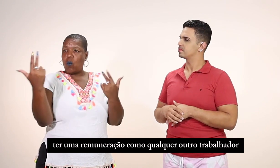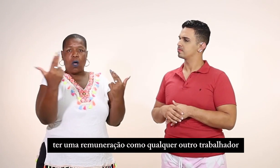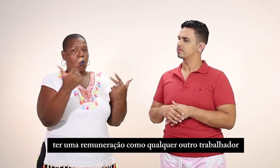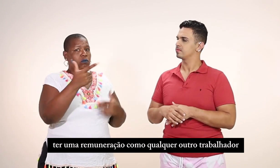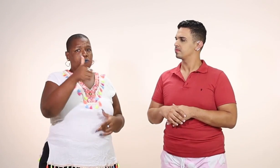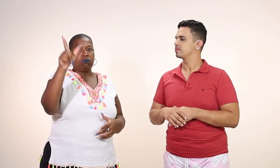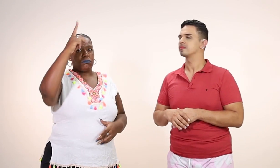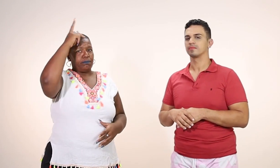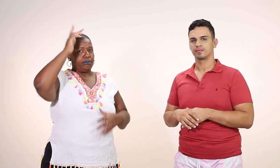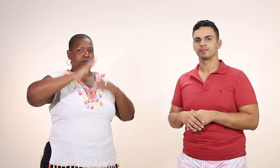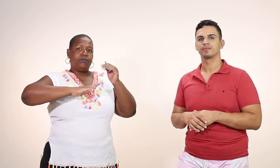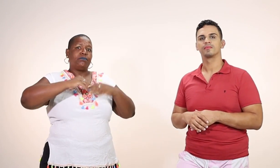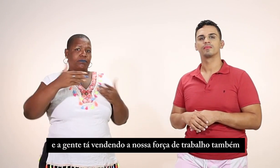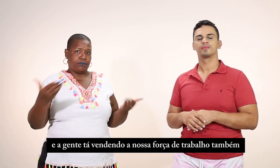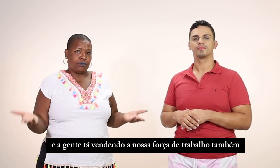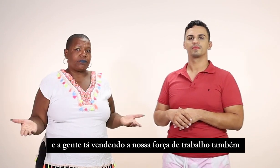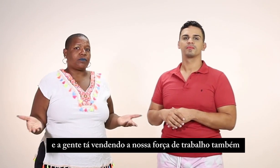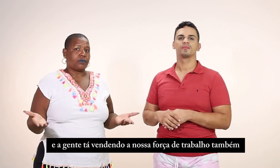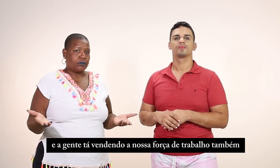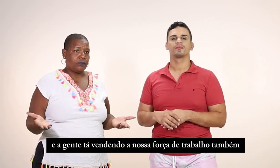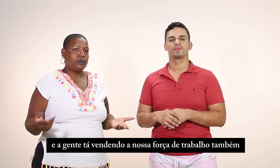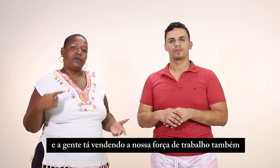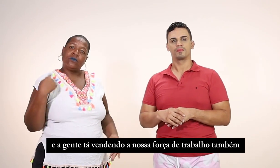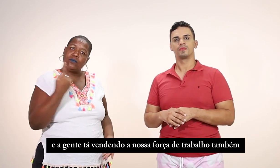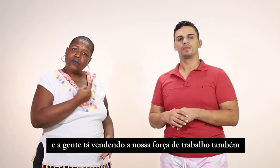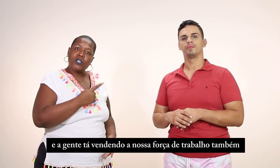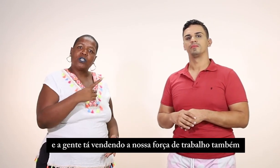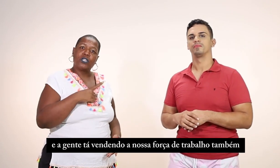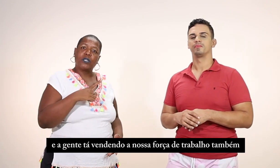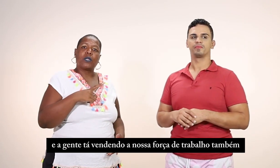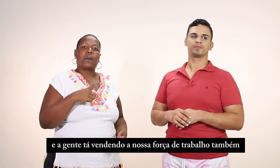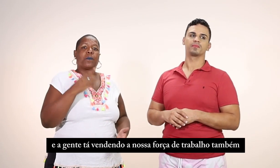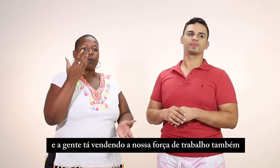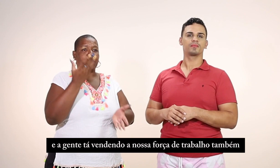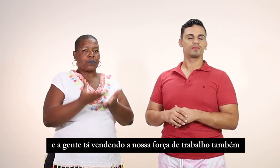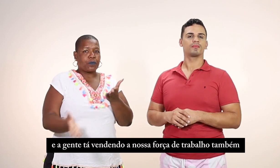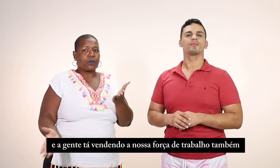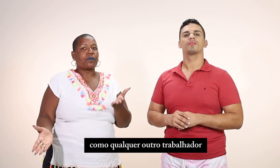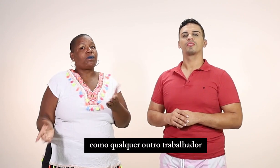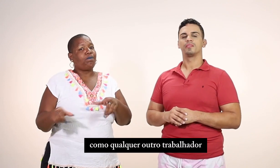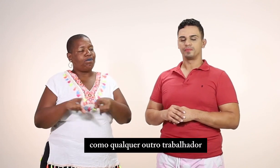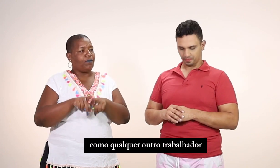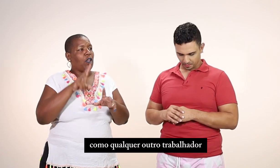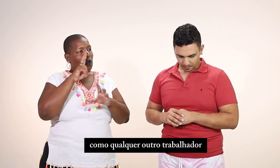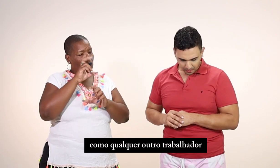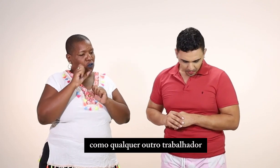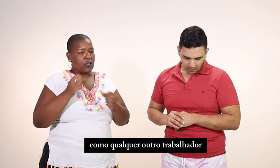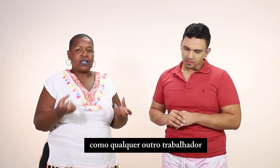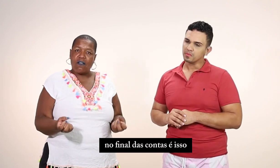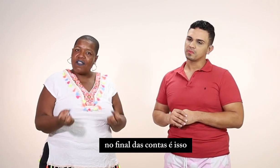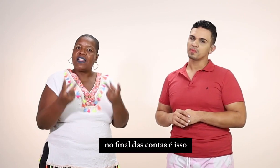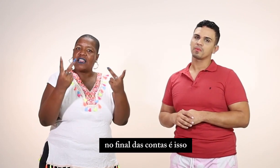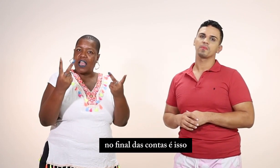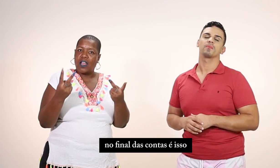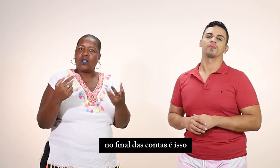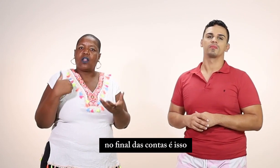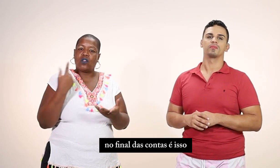trabalhador. E a gente está vendendo a nossa força de trabalho também, como qualquer outro trabalhador. No final das contas, é